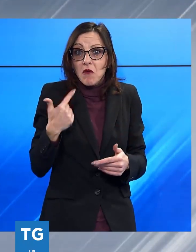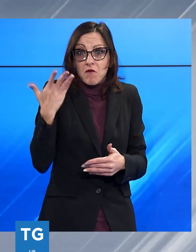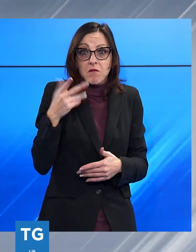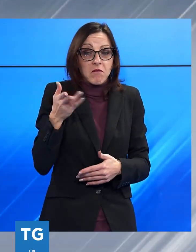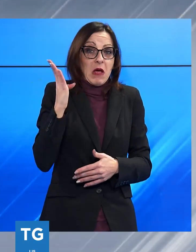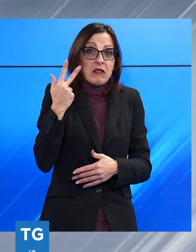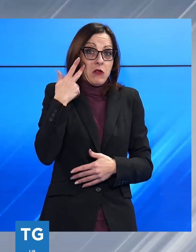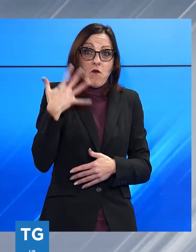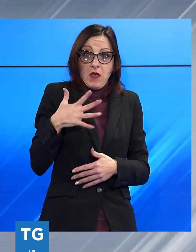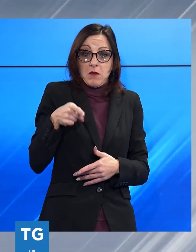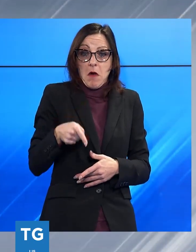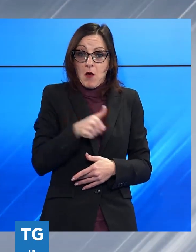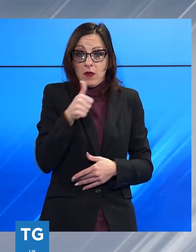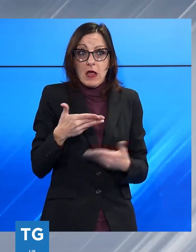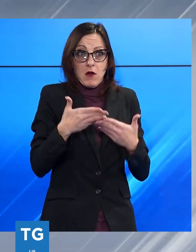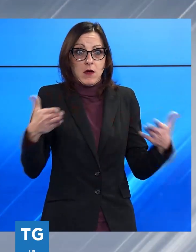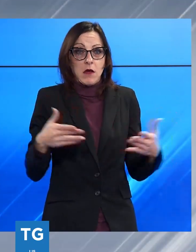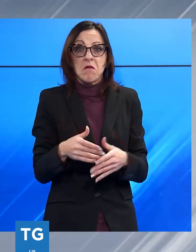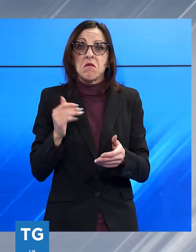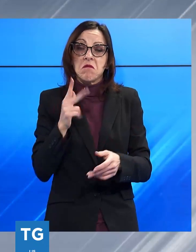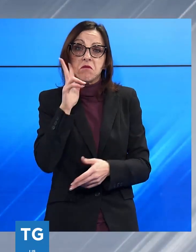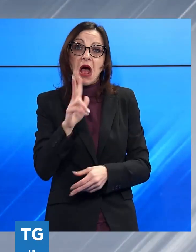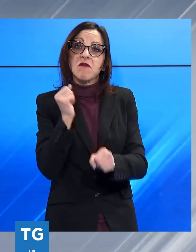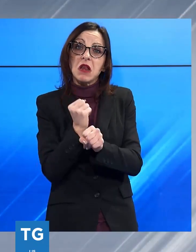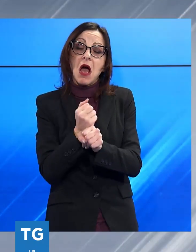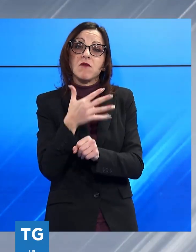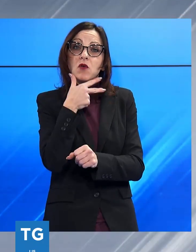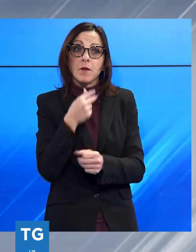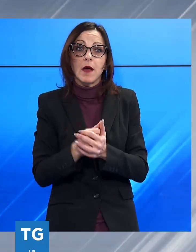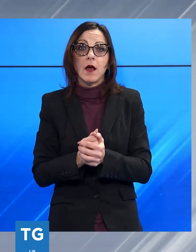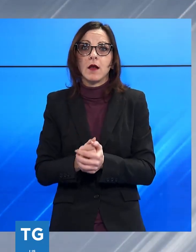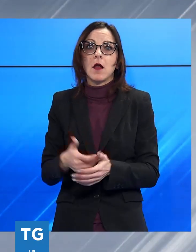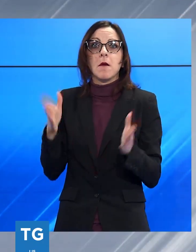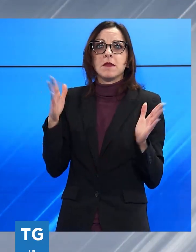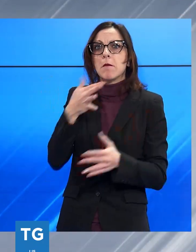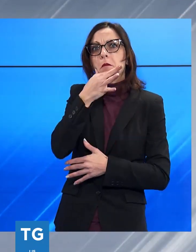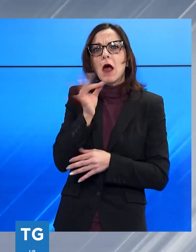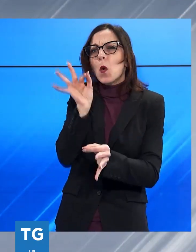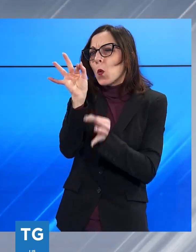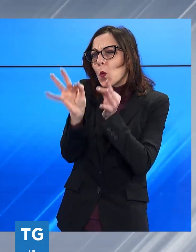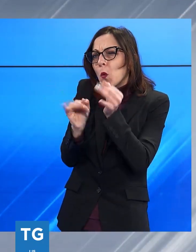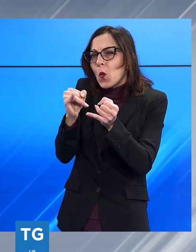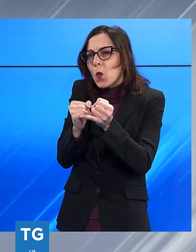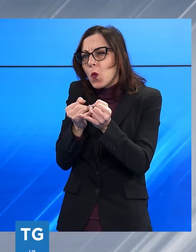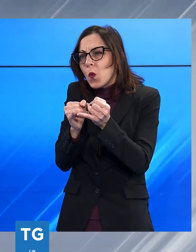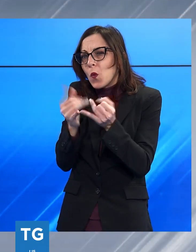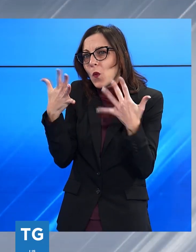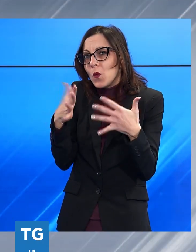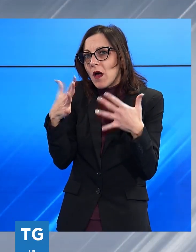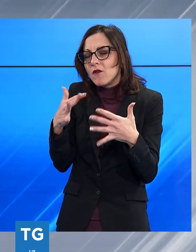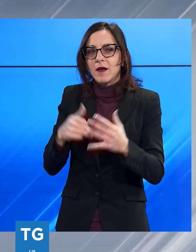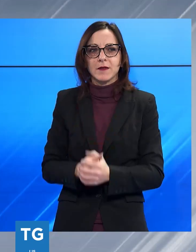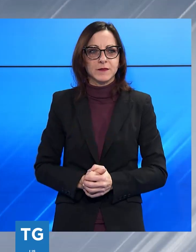bravi che è molto bello per esempio ha fatto bene nei particolari curato molto nei particolari